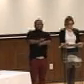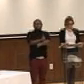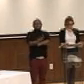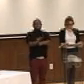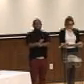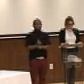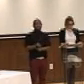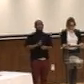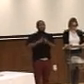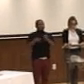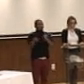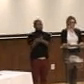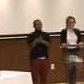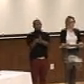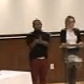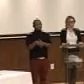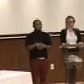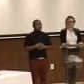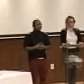nossas aqui.